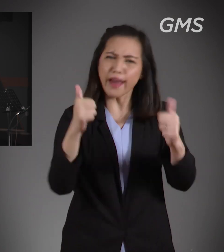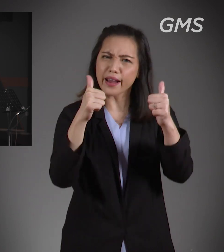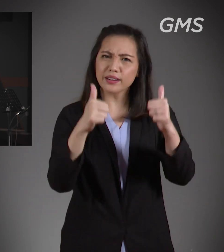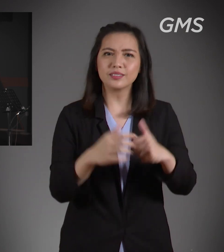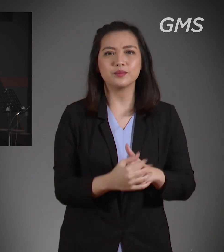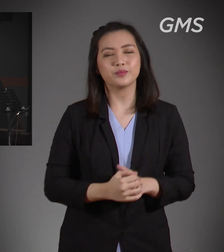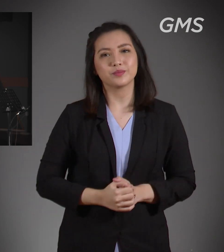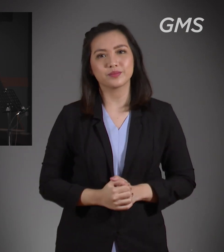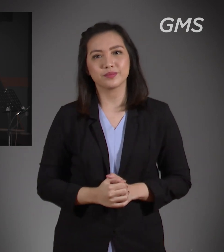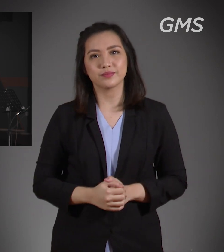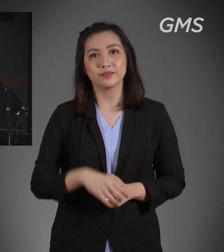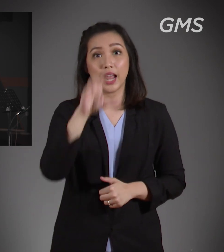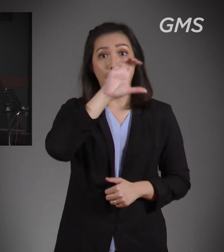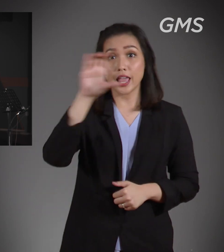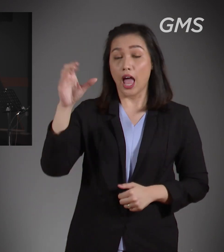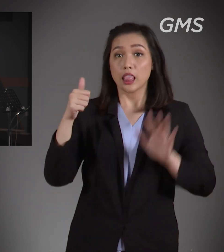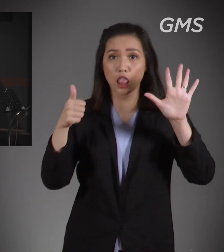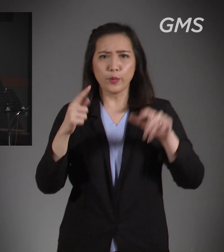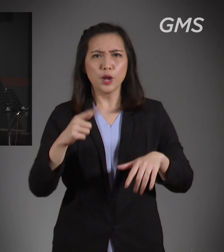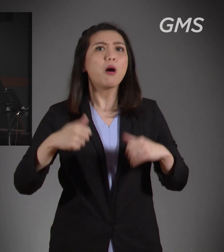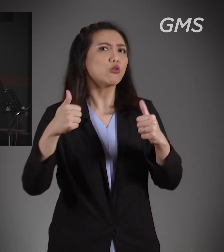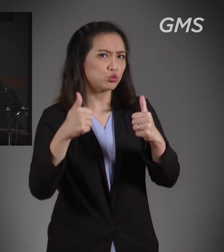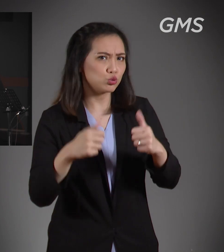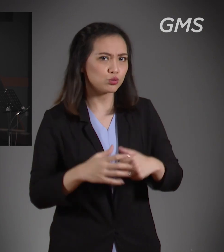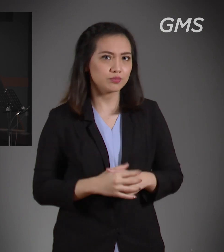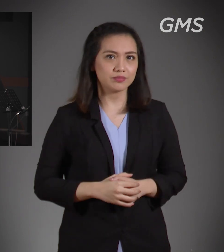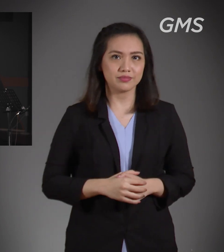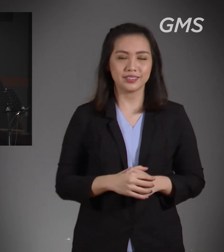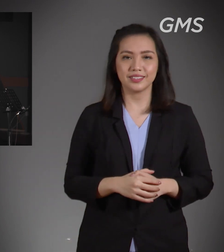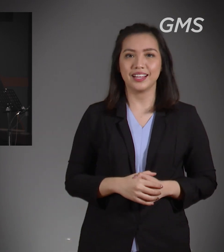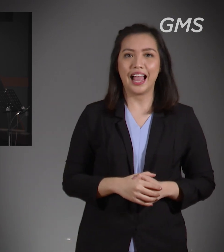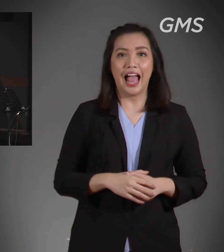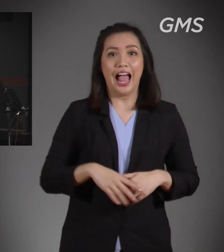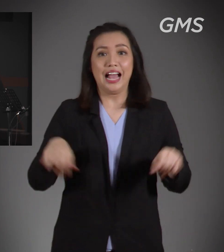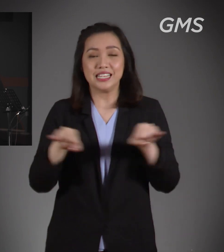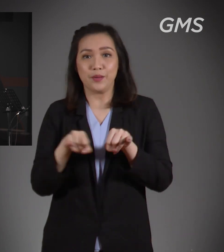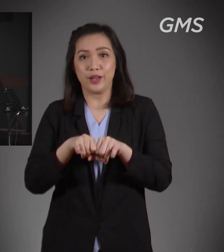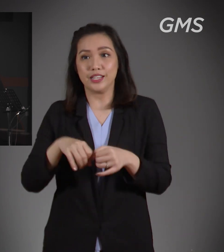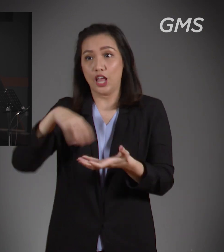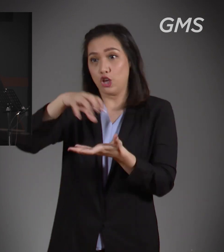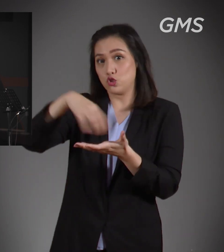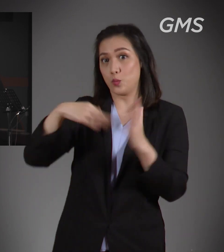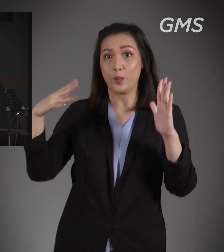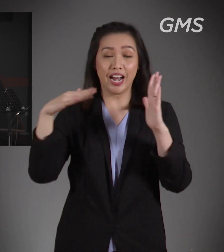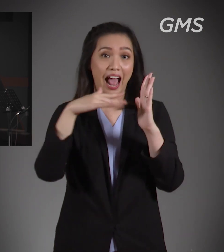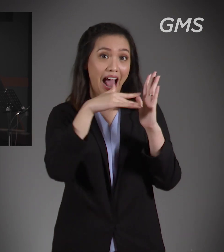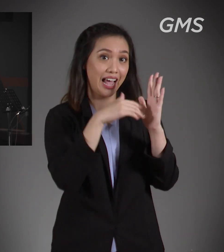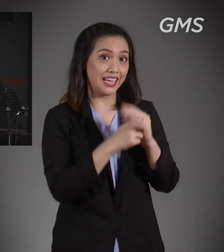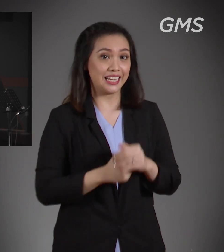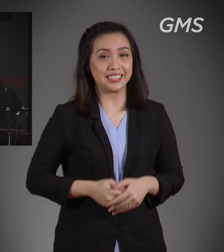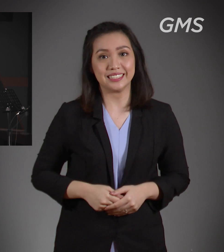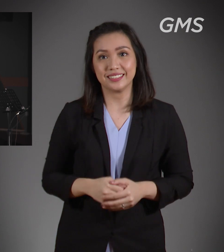Ya. Ayat 6 ini indah. Ada oasis di padang gurun belantara. Rehabeam yang